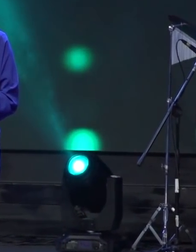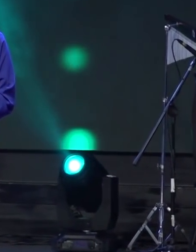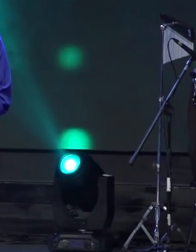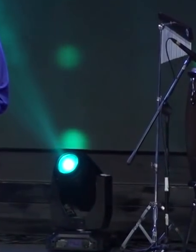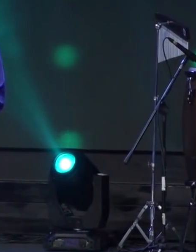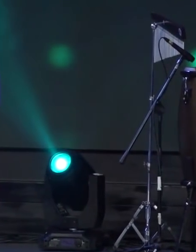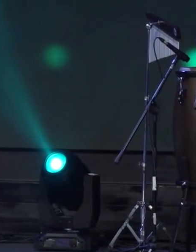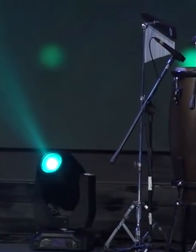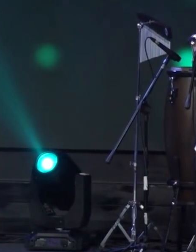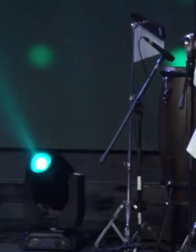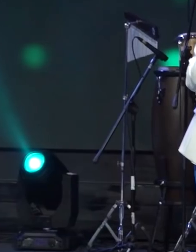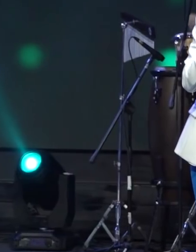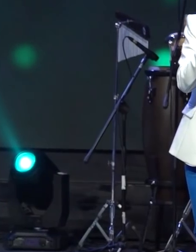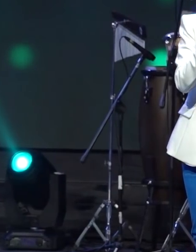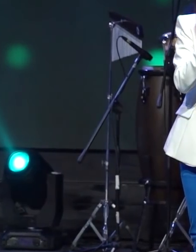kasih aku,